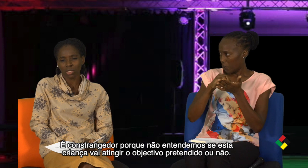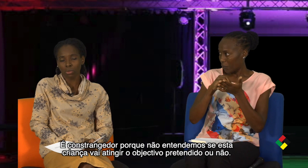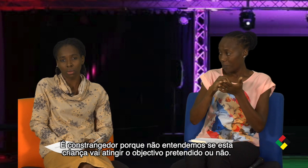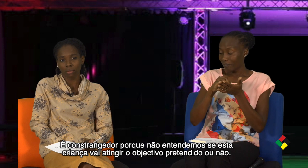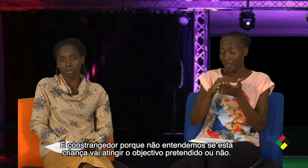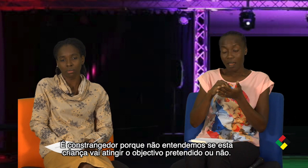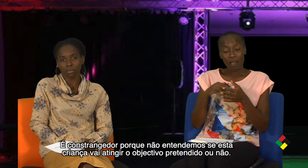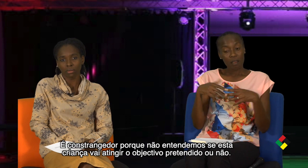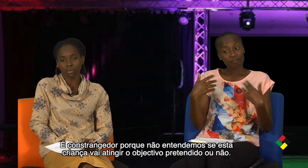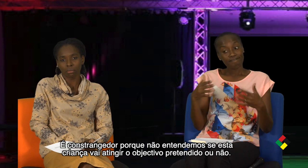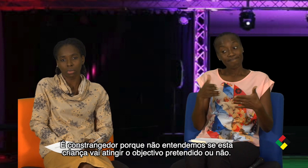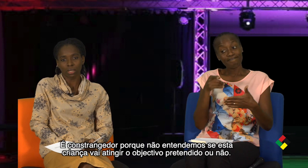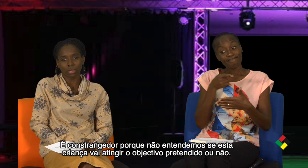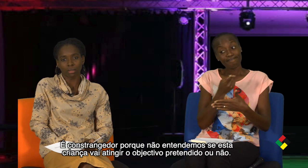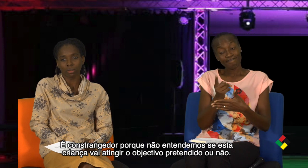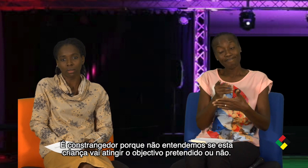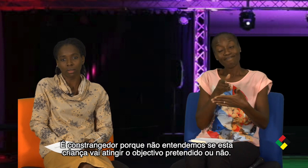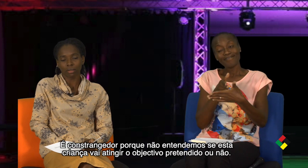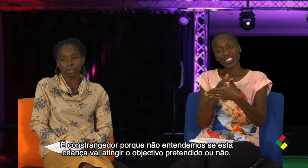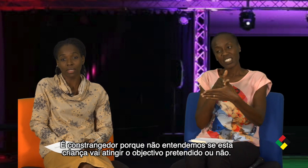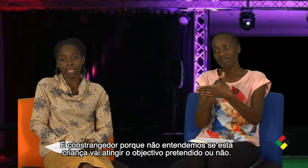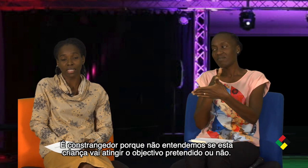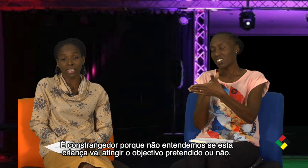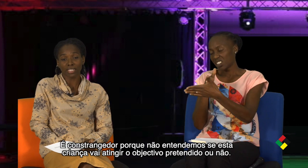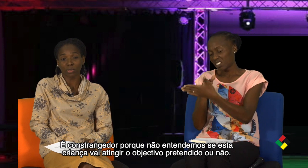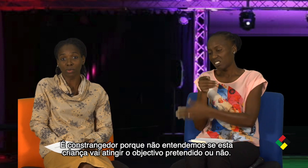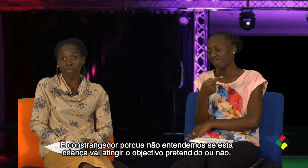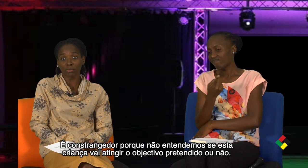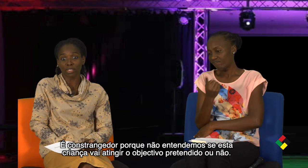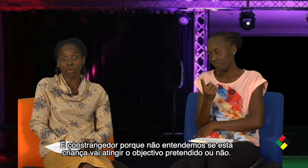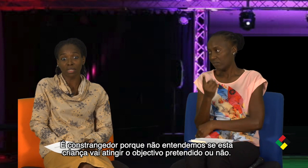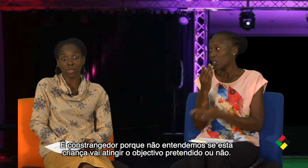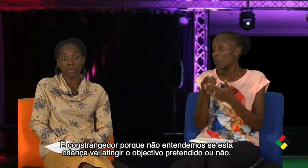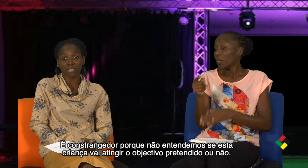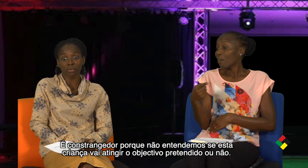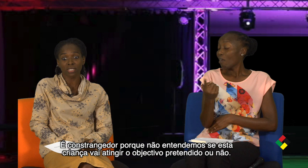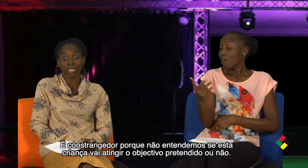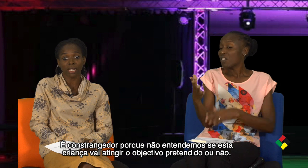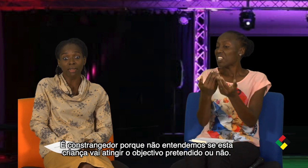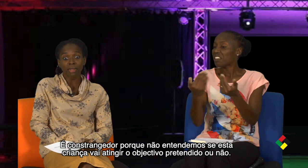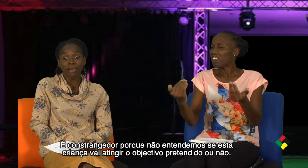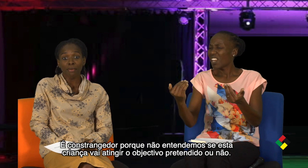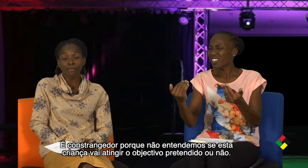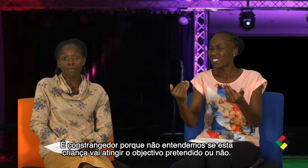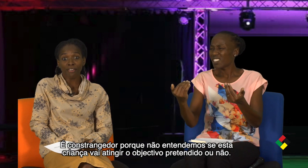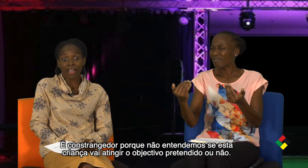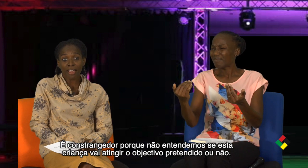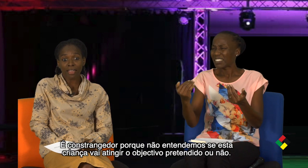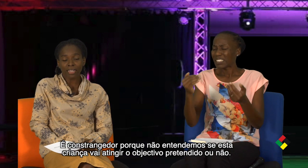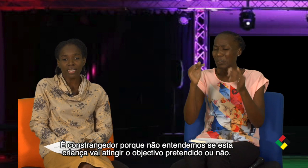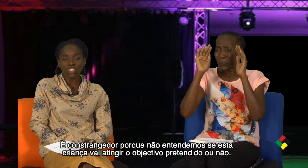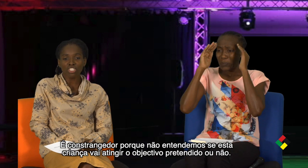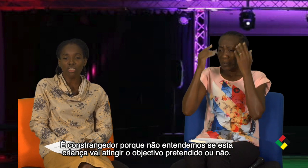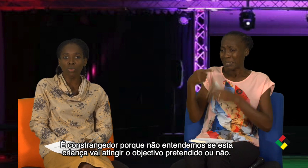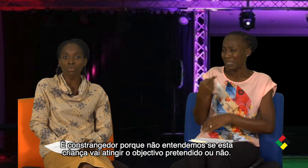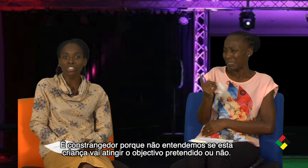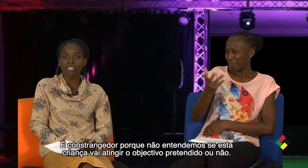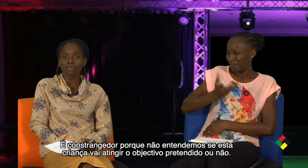constrangedor, porque esta criança chega a não perceber se ela vai atingir o objetivo